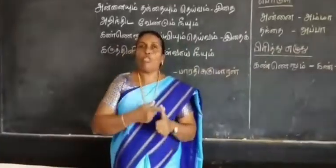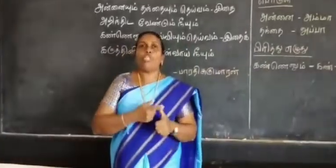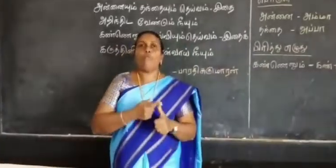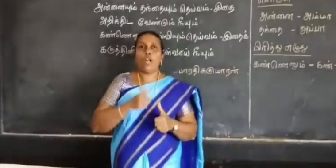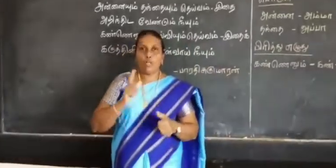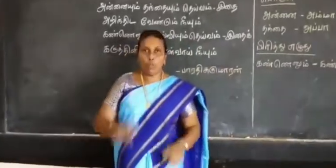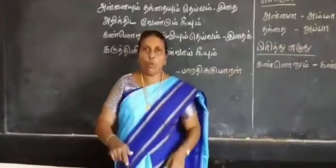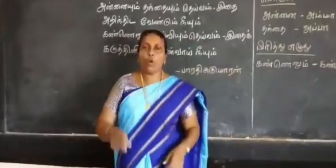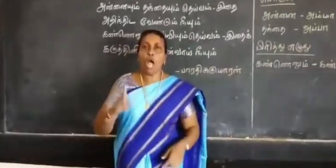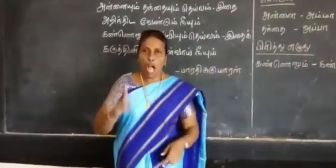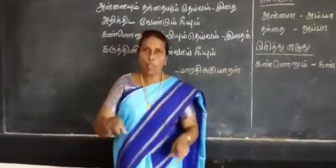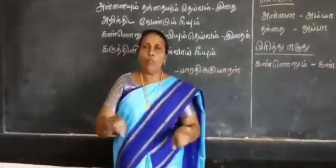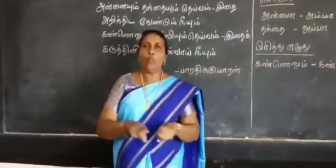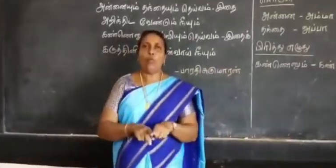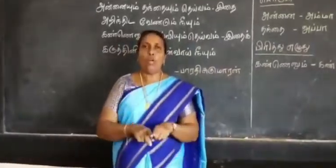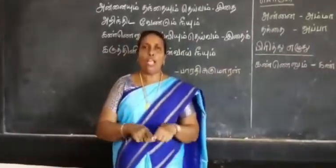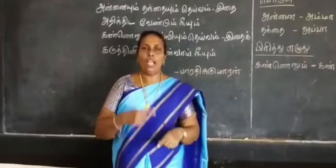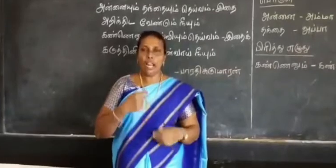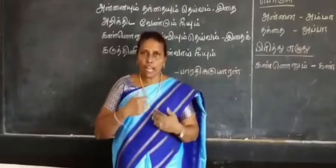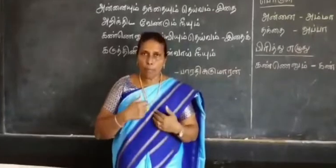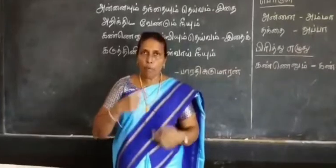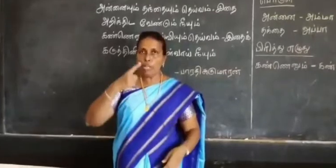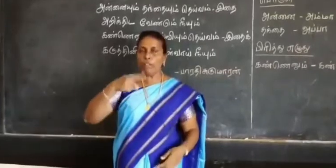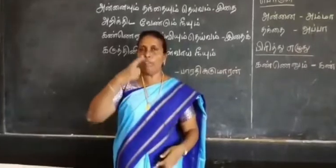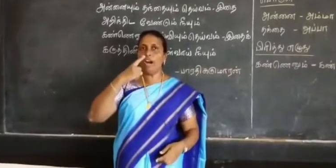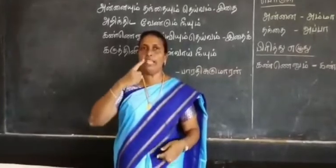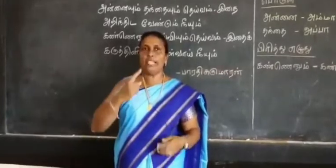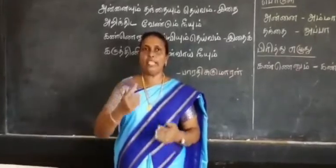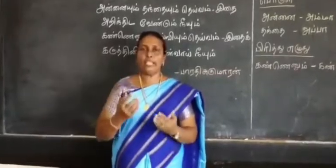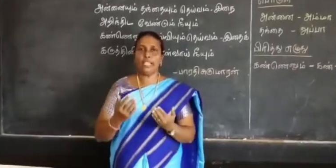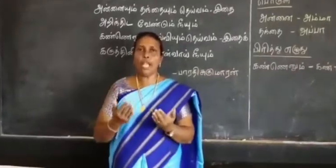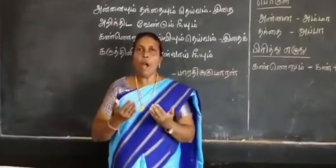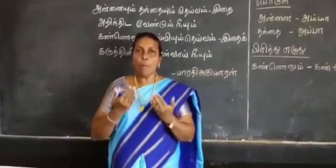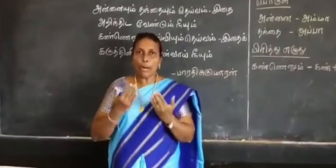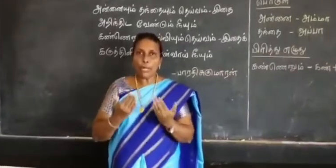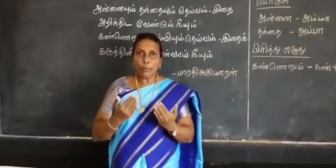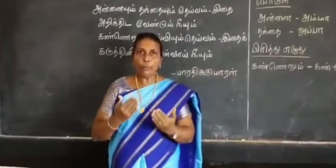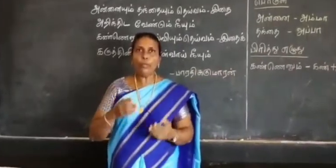முக்கியமானதோ அது போல நம்மளுடைய வாழ்க்கைக்கு படிப்பு